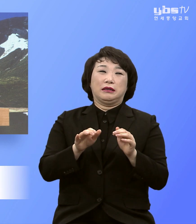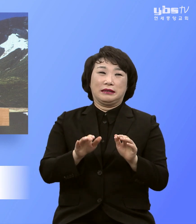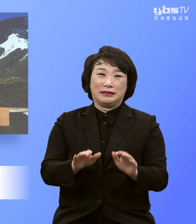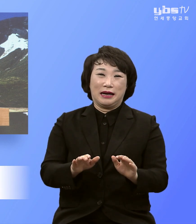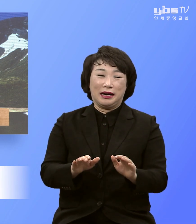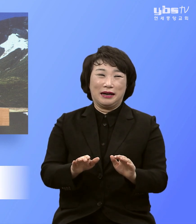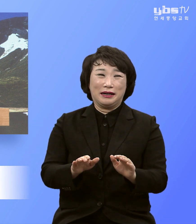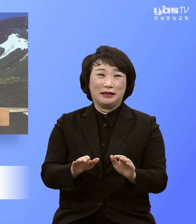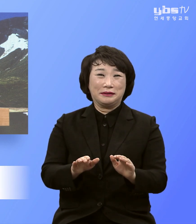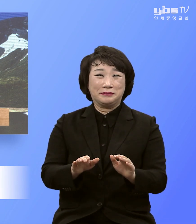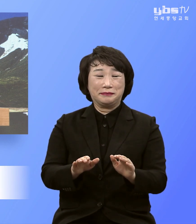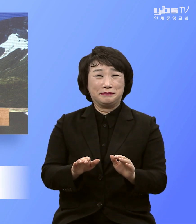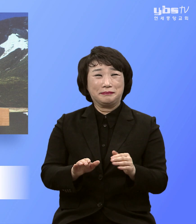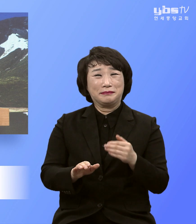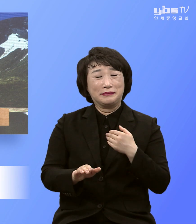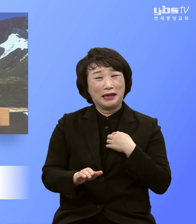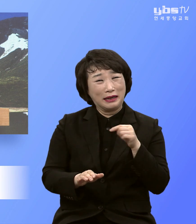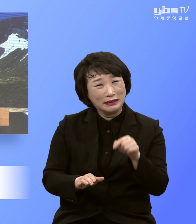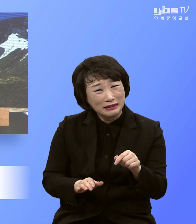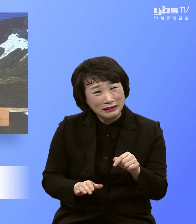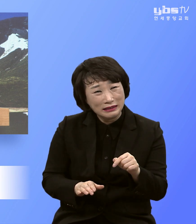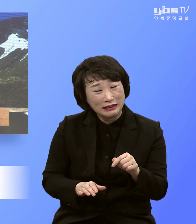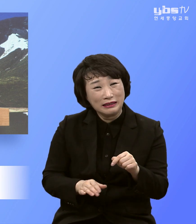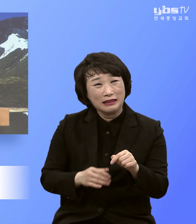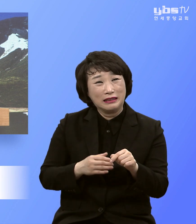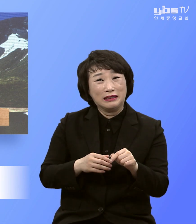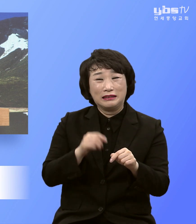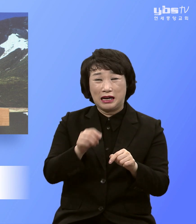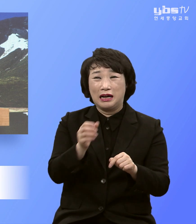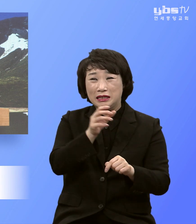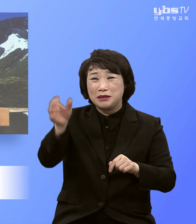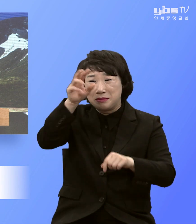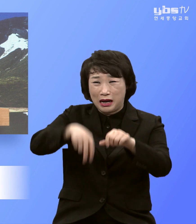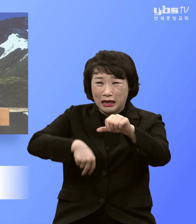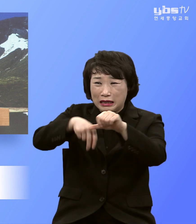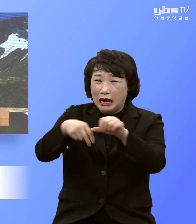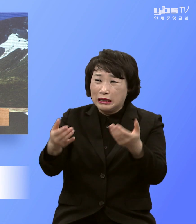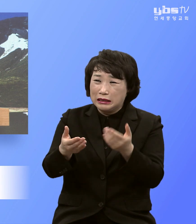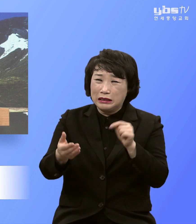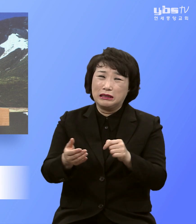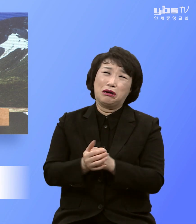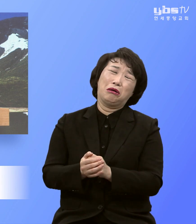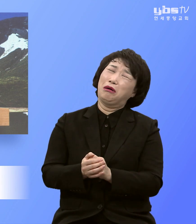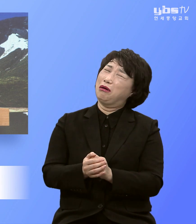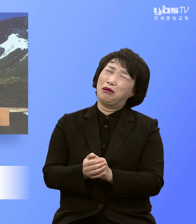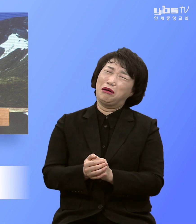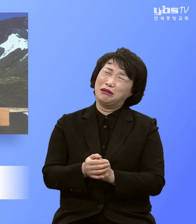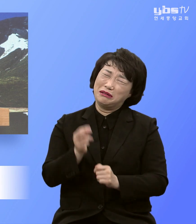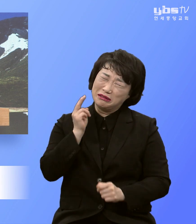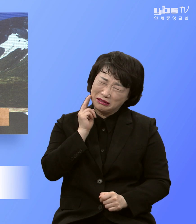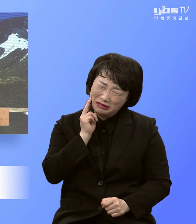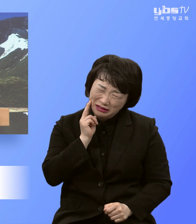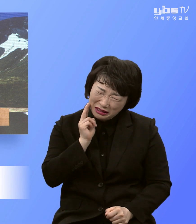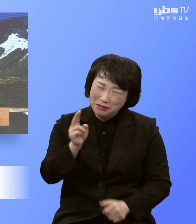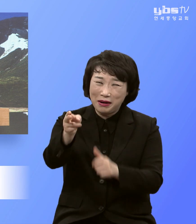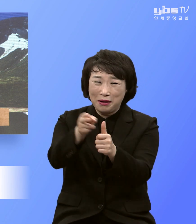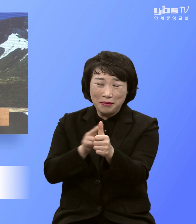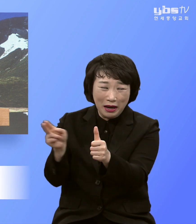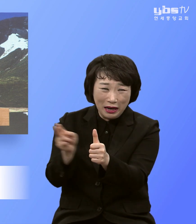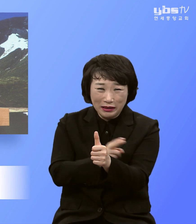동원해서 내가 이 십자가라고 하는 중대사, 이 모진